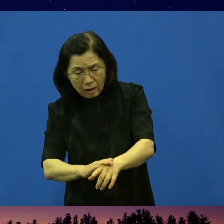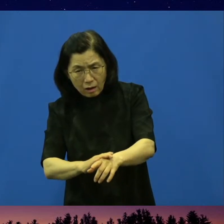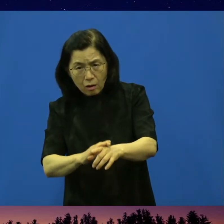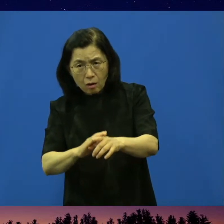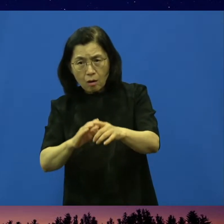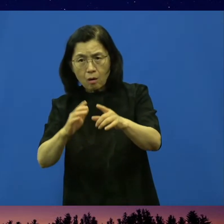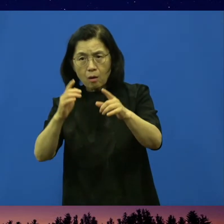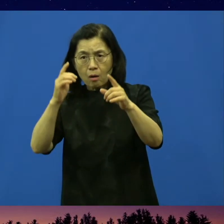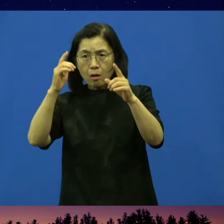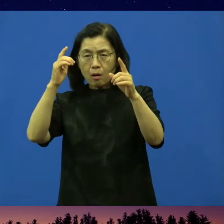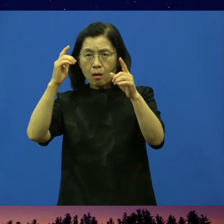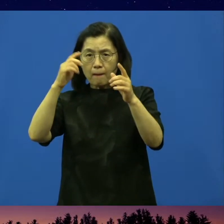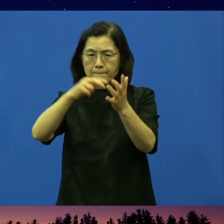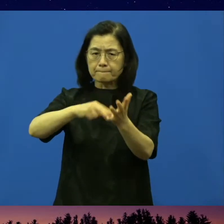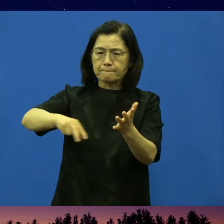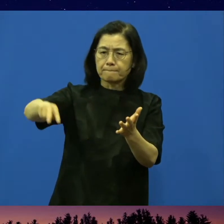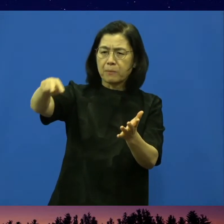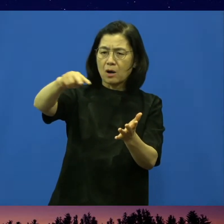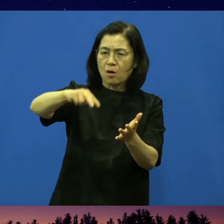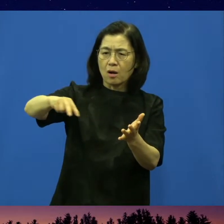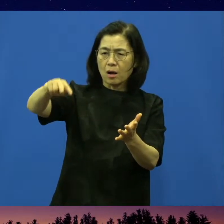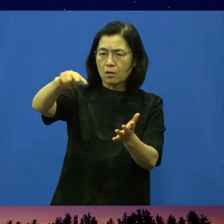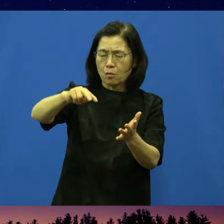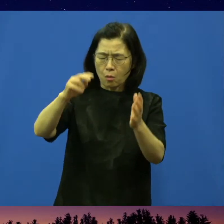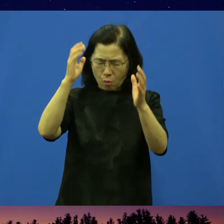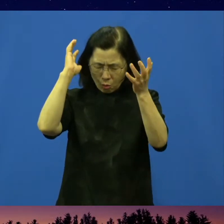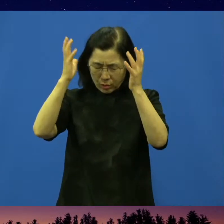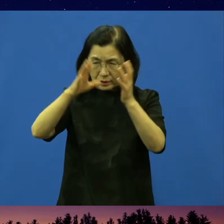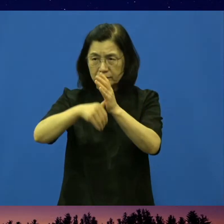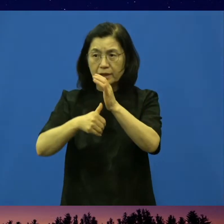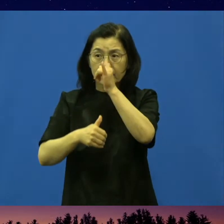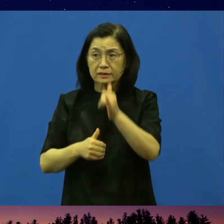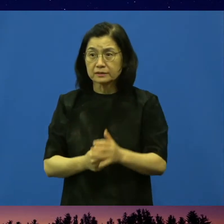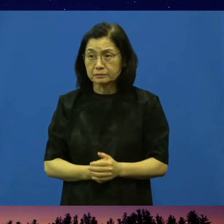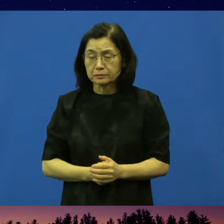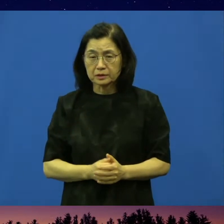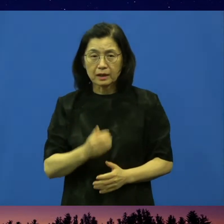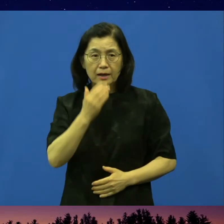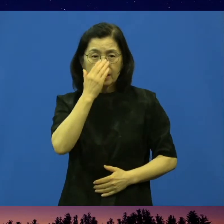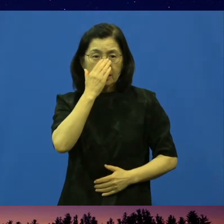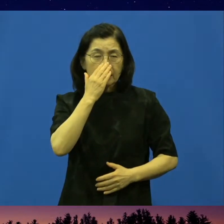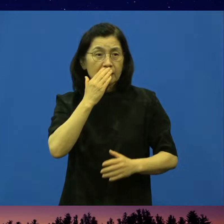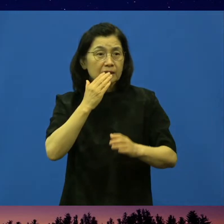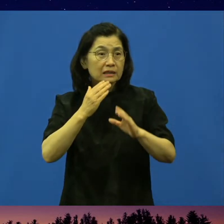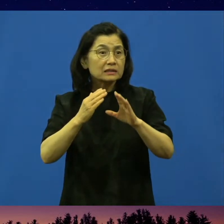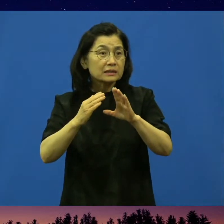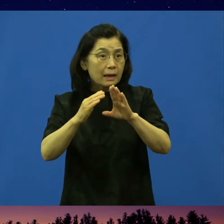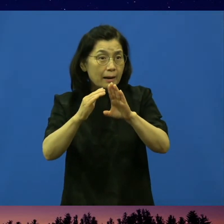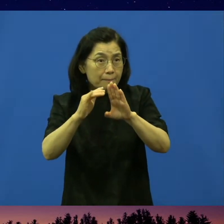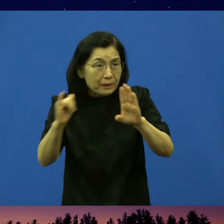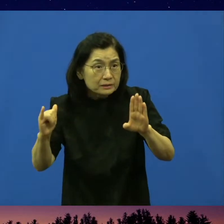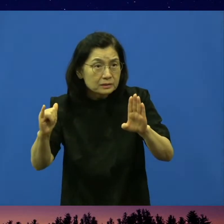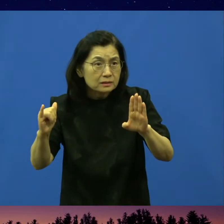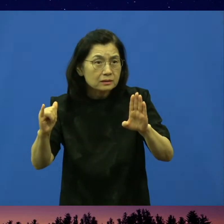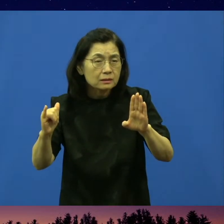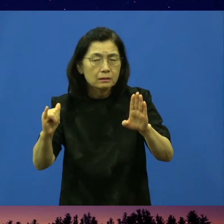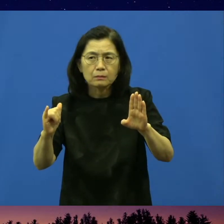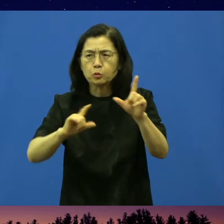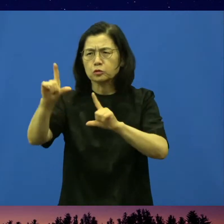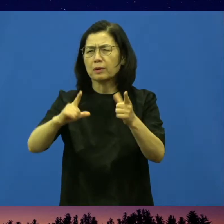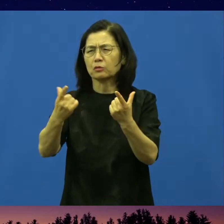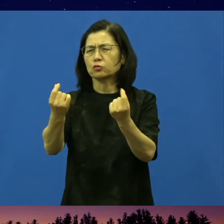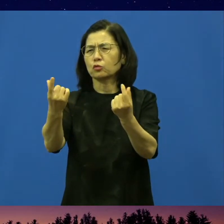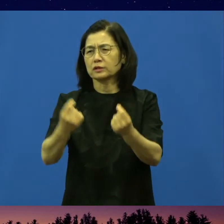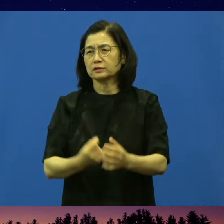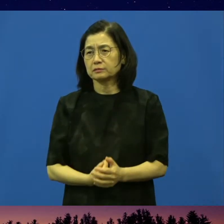이때 방황을 하는 것입니다. 이스라엘 백성들의 그 일대기를 보면 꼭 그렇습니다.